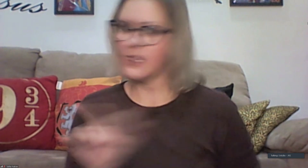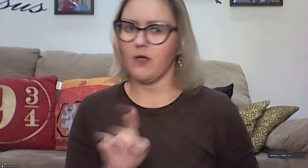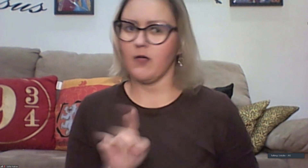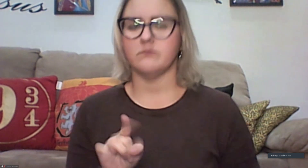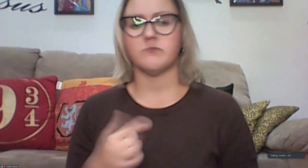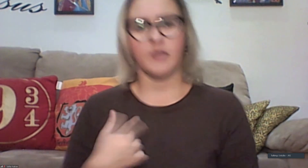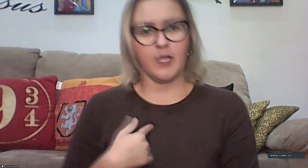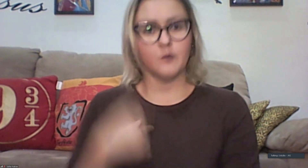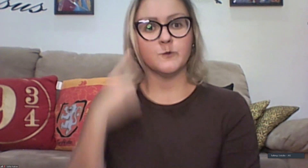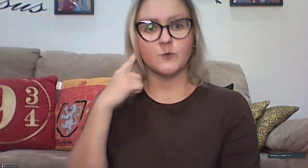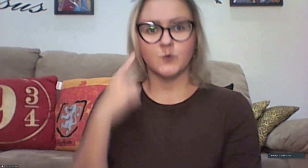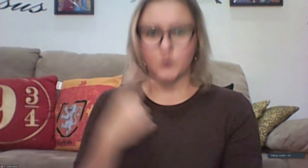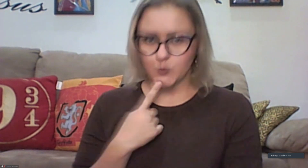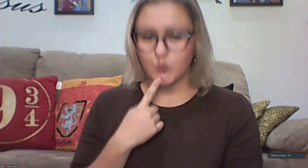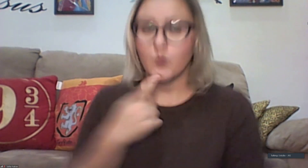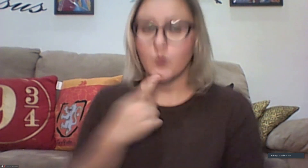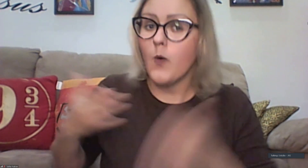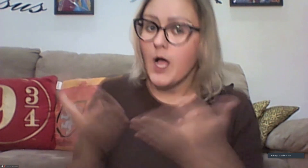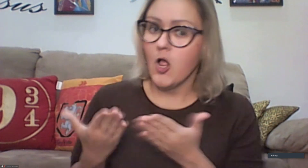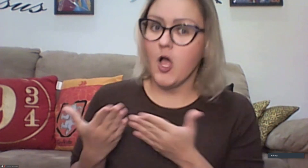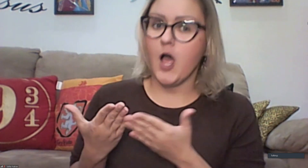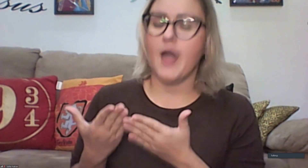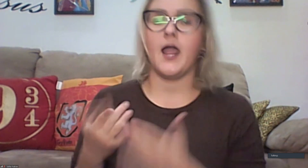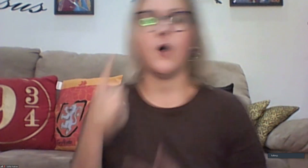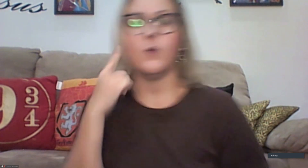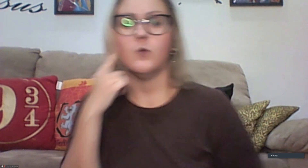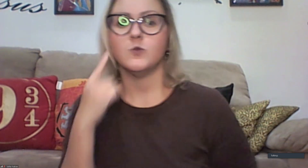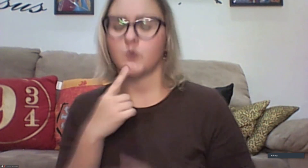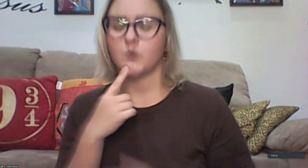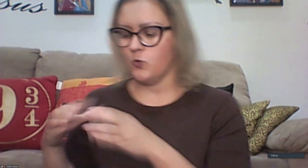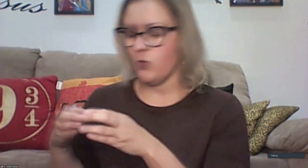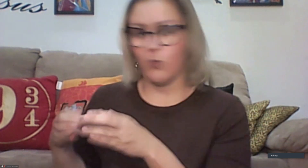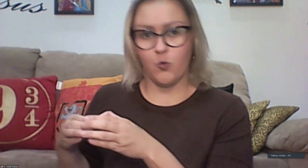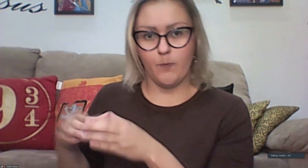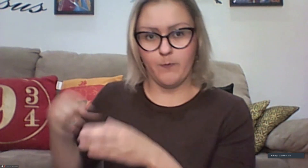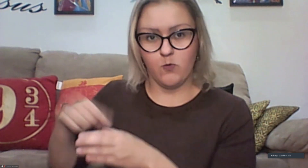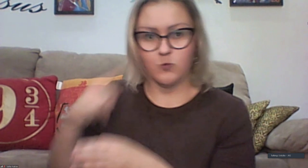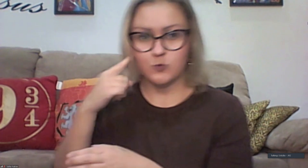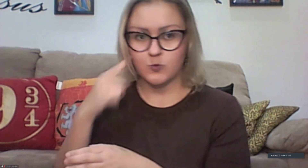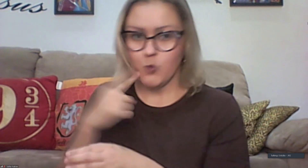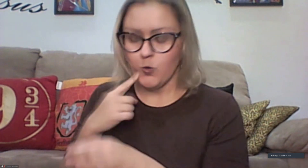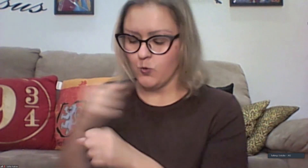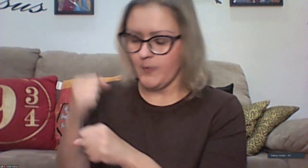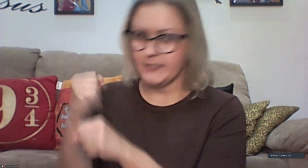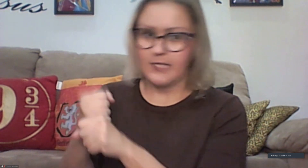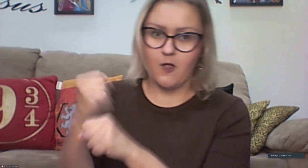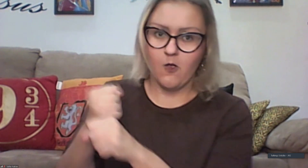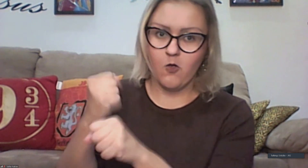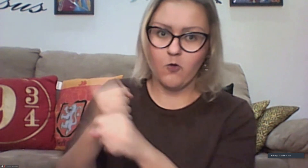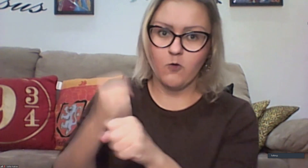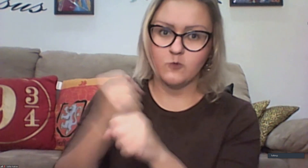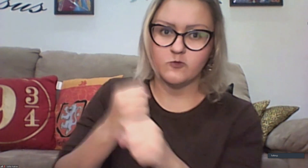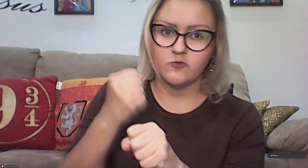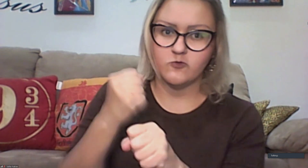são deficientes assim não. Eles, surdos, dentro de um grupo, vêm